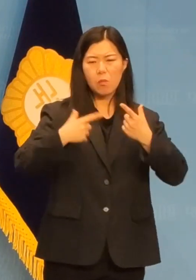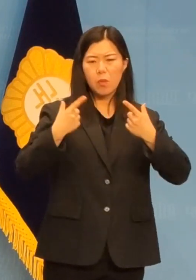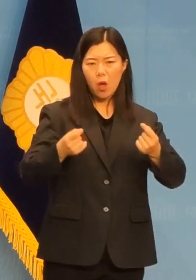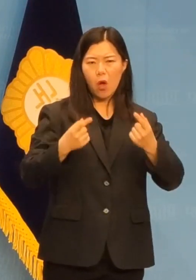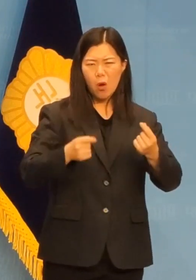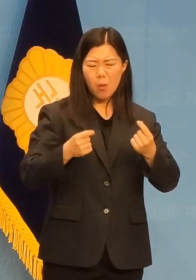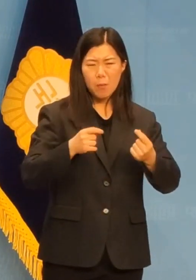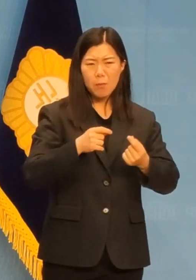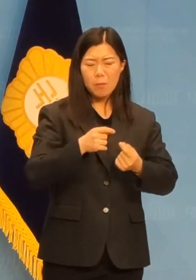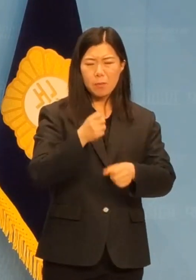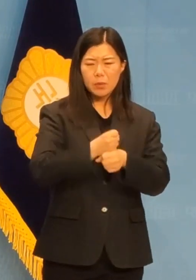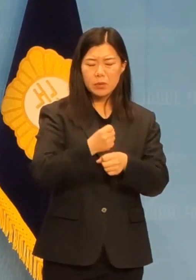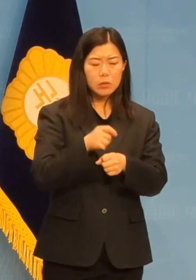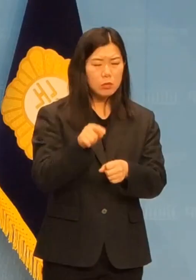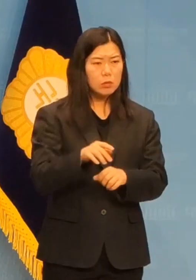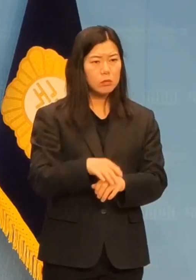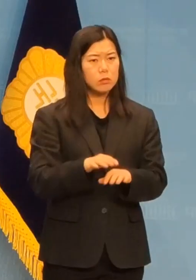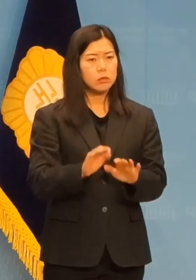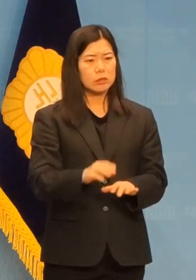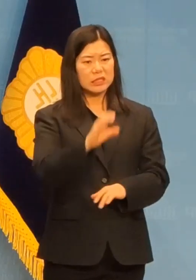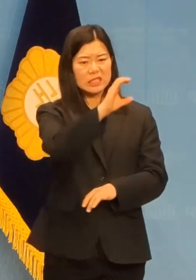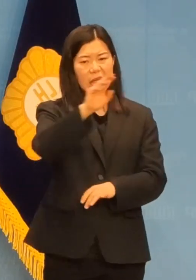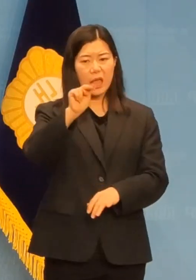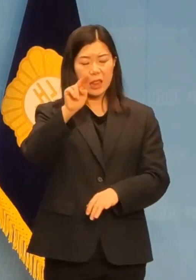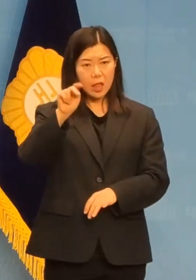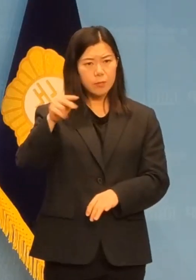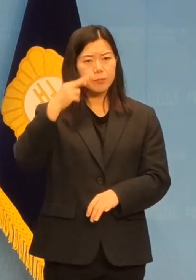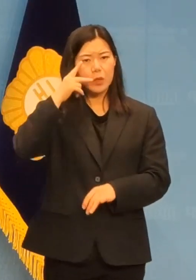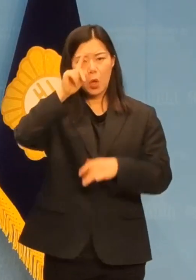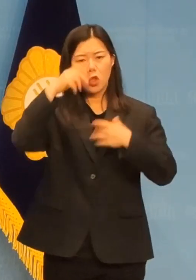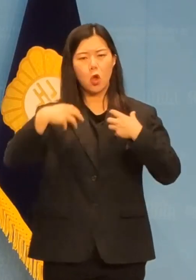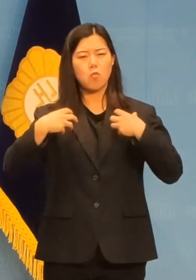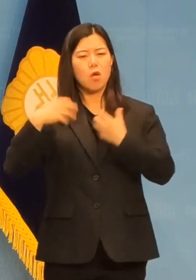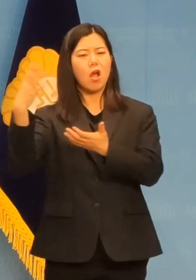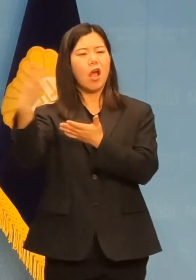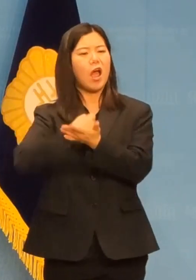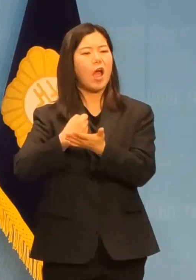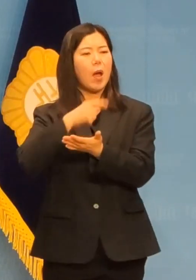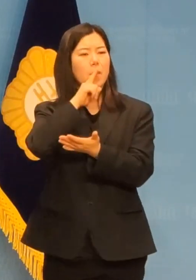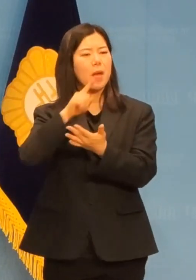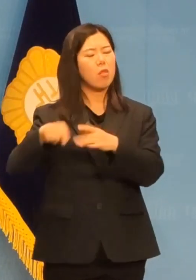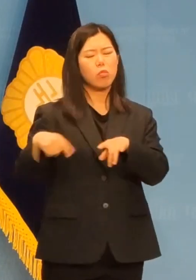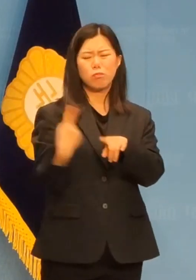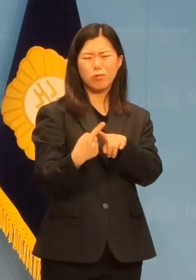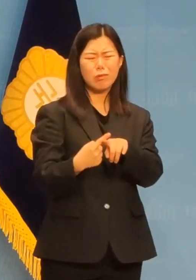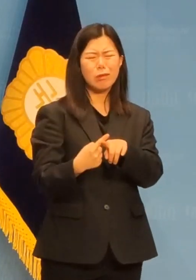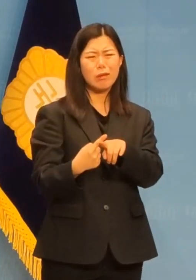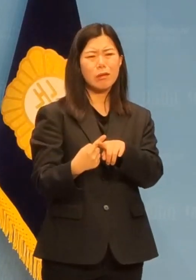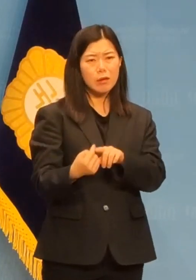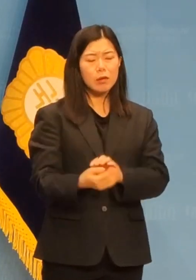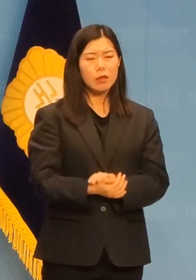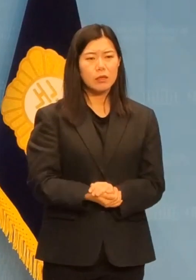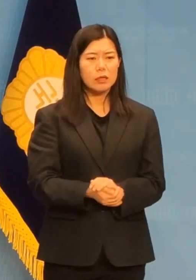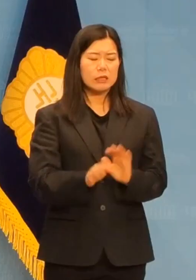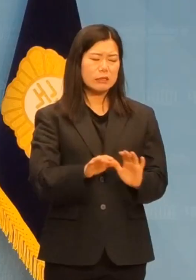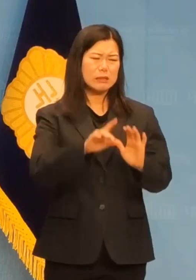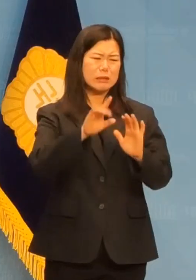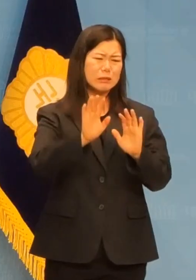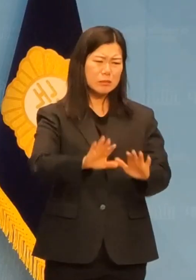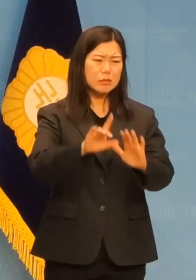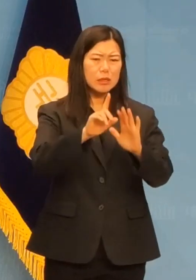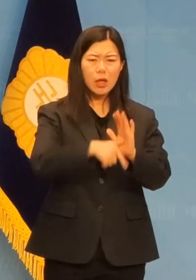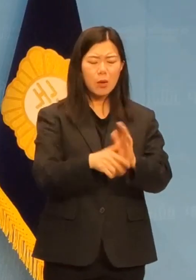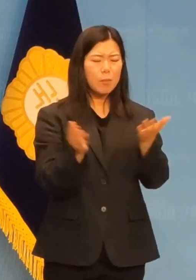것은 CNN을 미국 정부 소유로 만들겠다는 것과 다를 바 없는